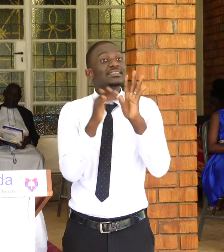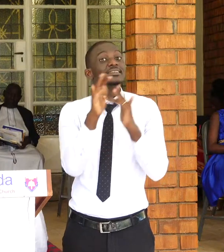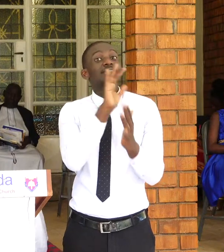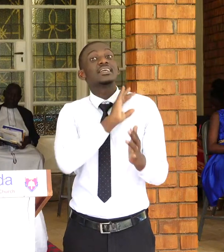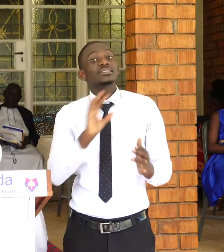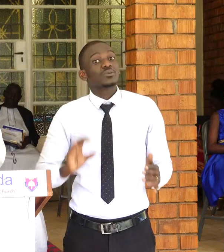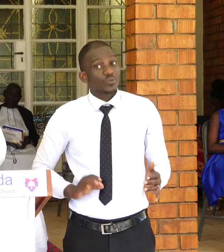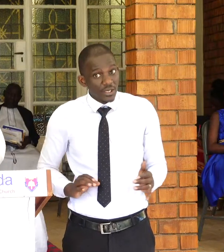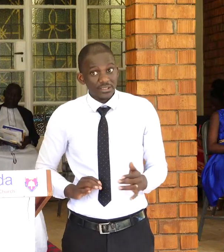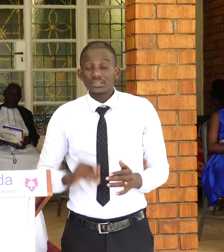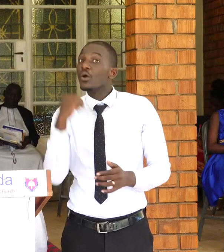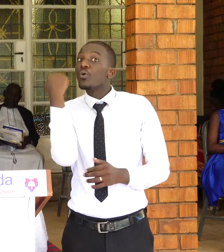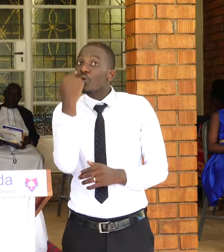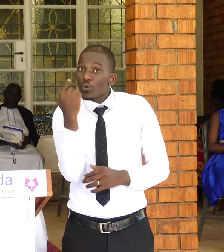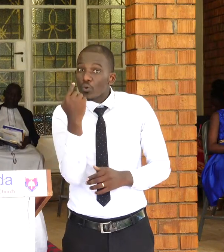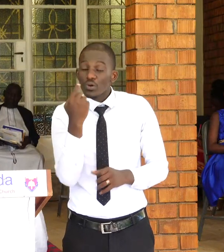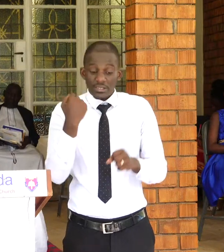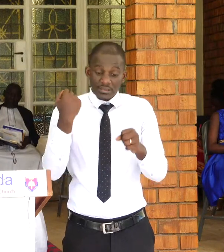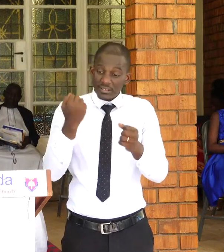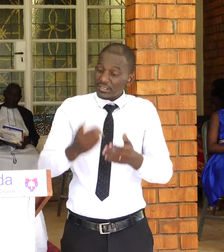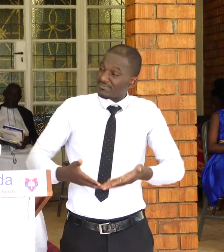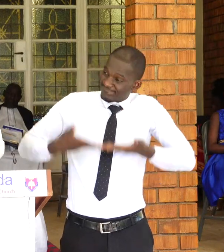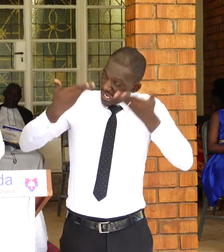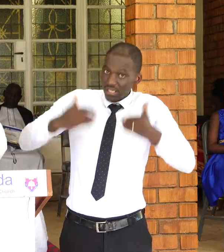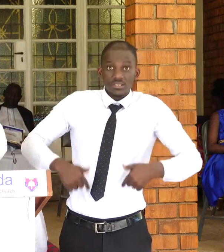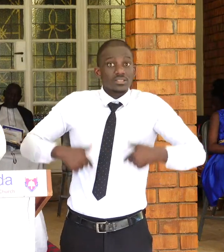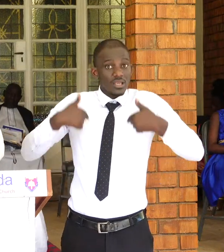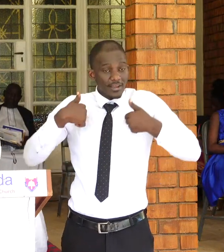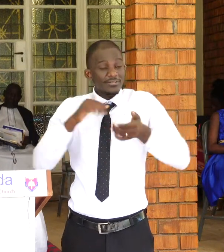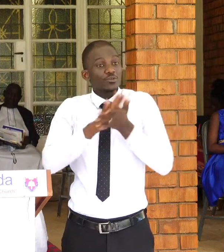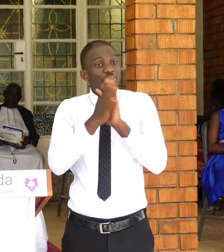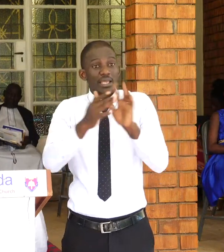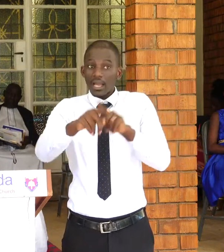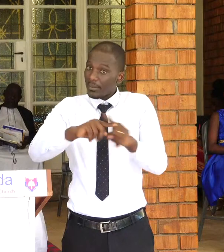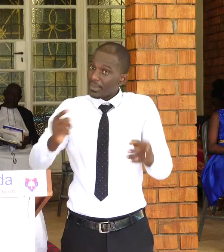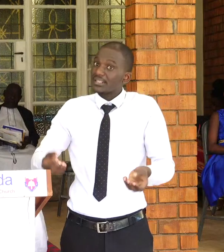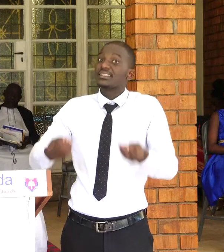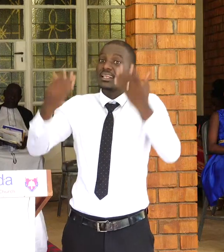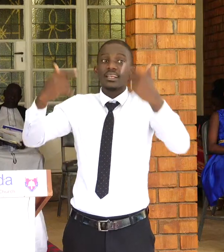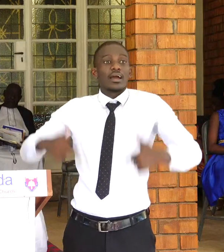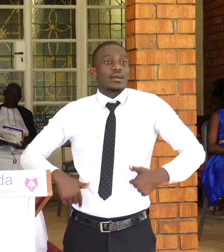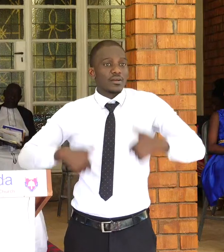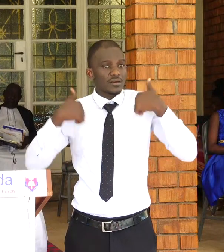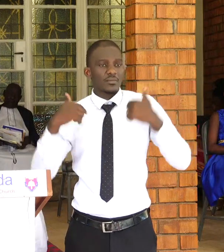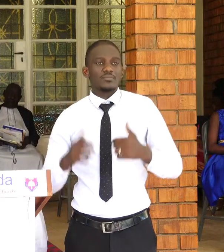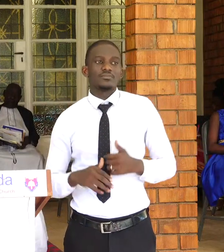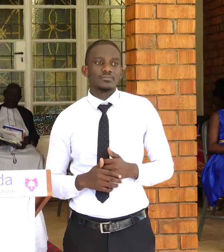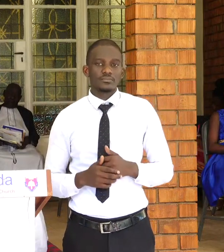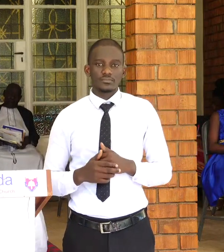Kristo eyakola ki, eyawaayo obulamu bwe okubeera ki saddaaka ennamu,